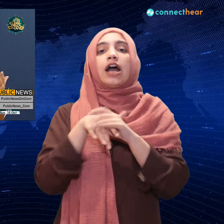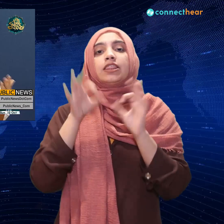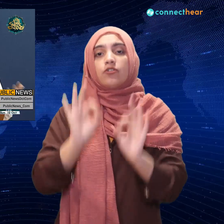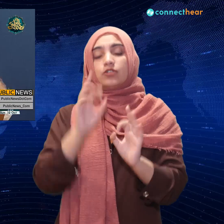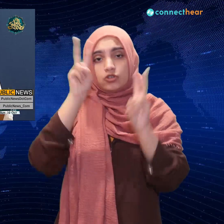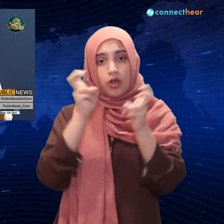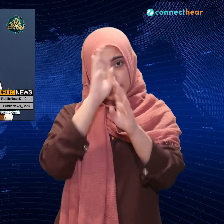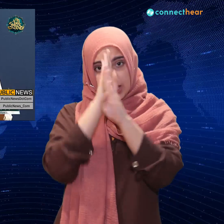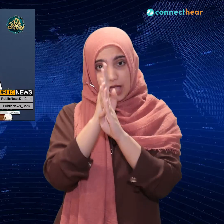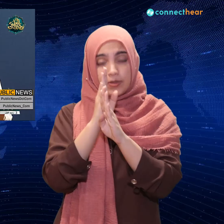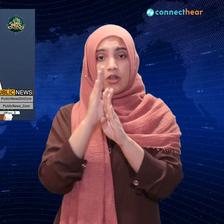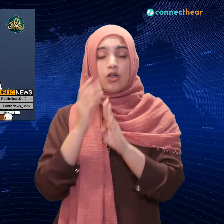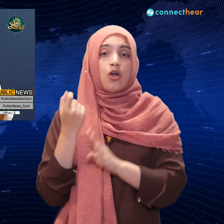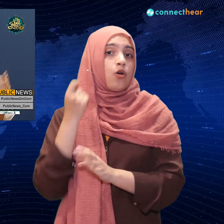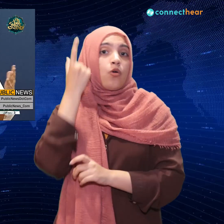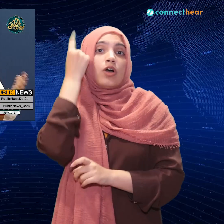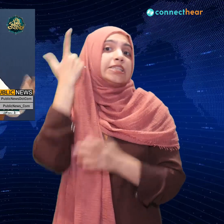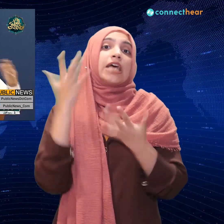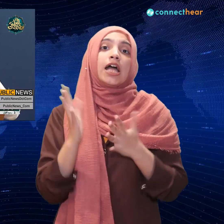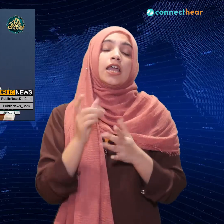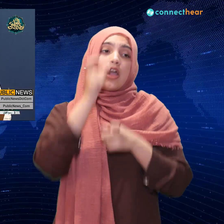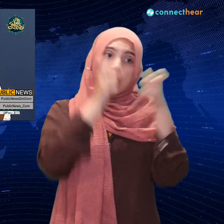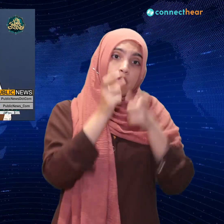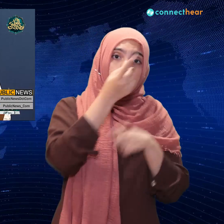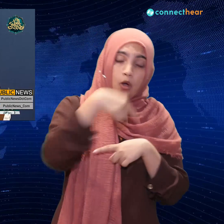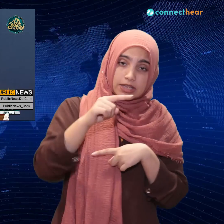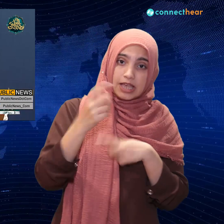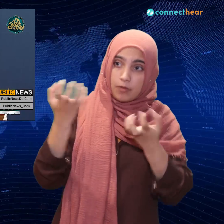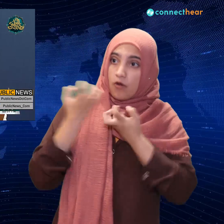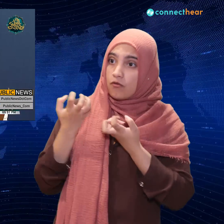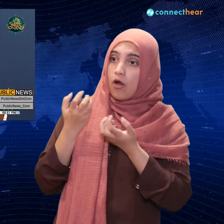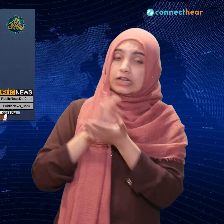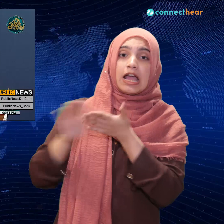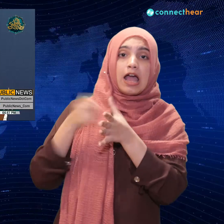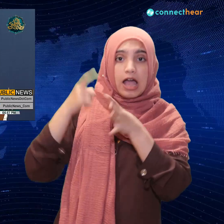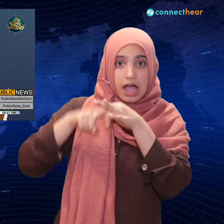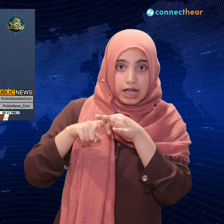ایک غصہ نہیں آئے گا، جب معاشرہ ہی نہیں اس کے اوپر آبجیکٹ کرے گا تو یہ رکے گا کیسے؟